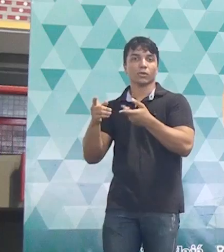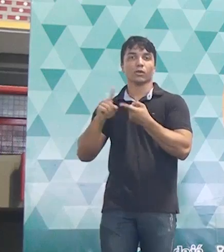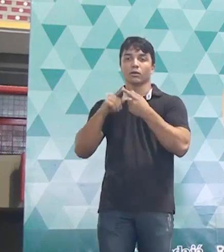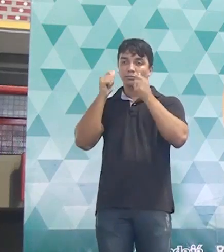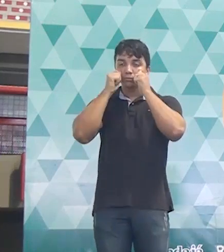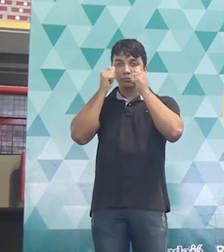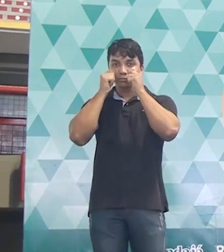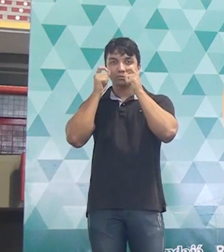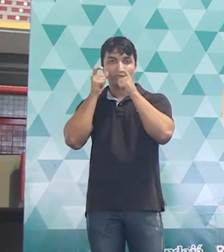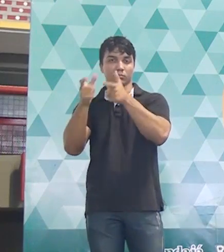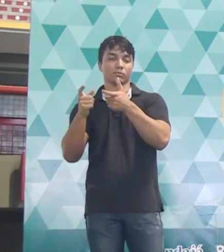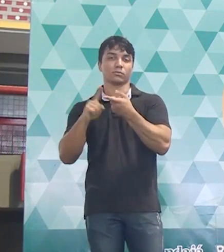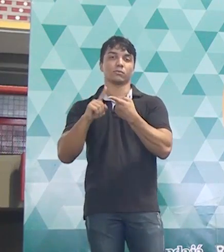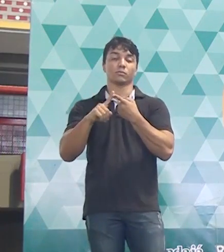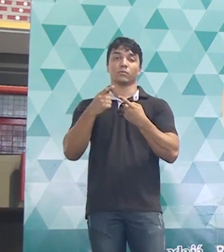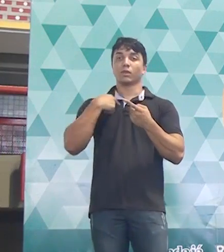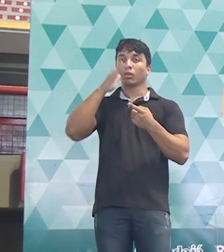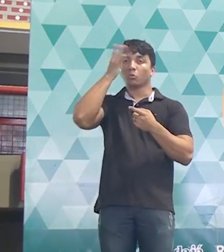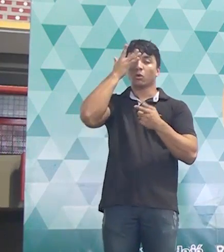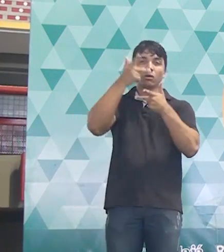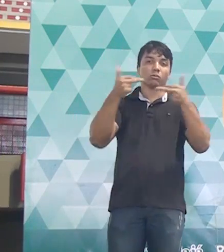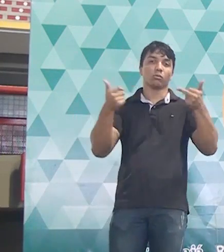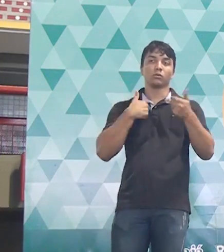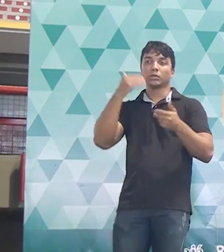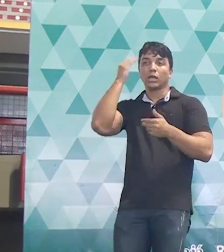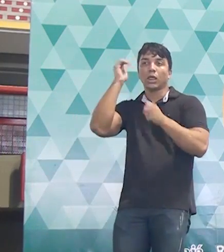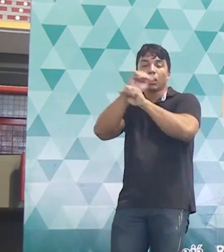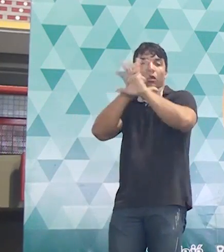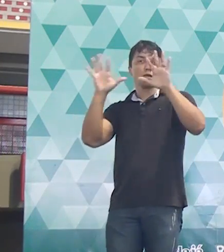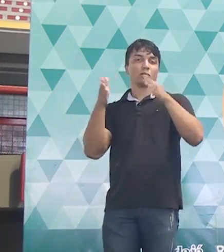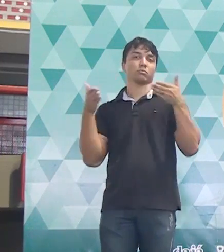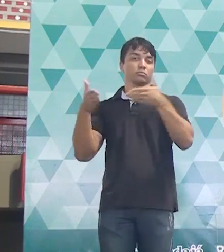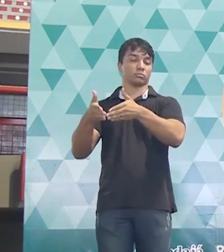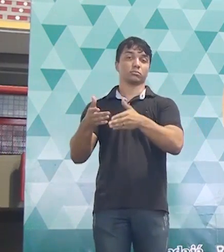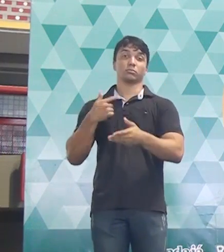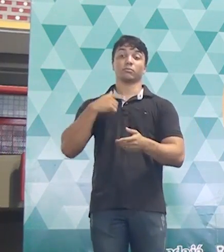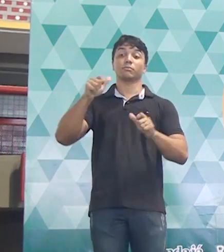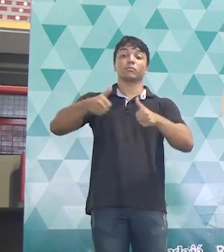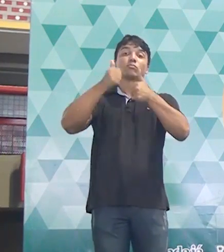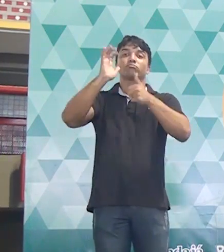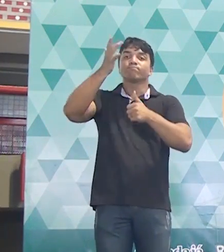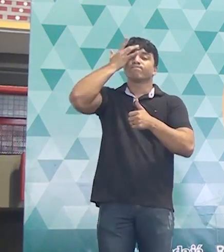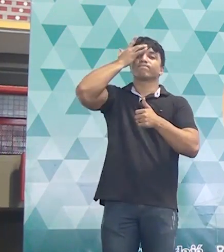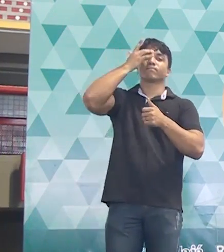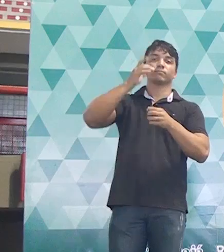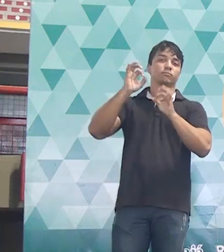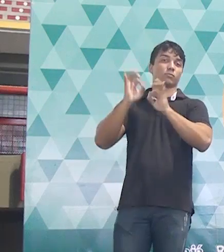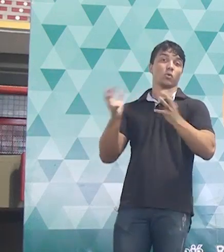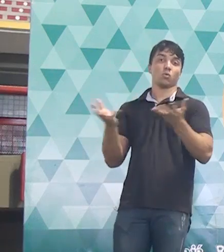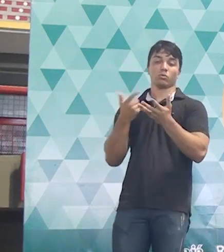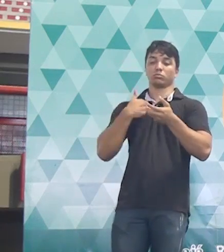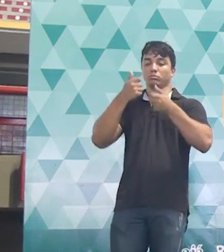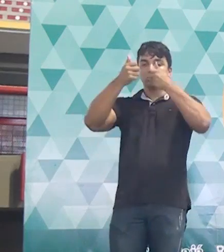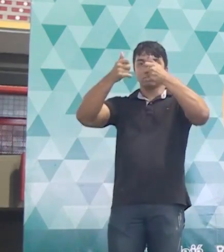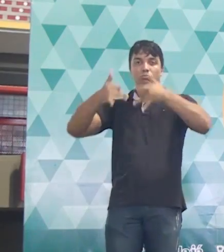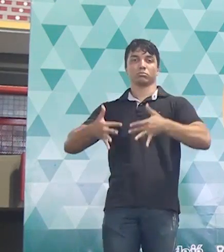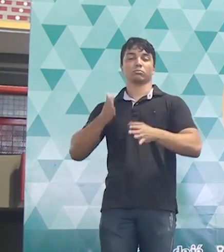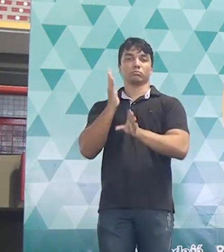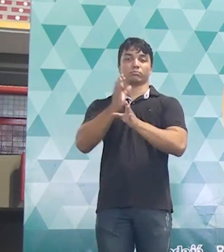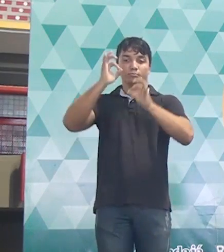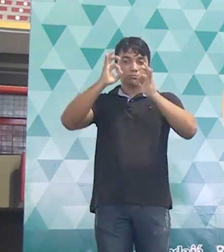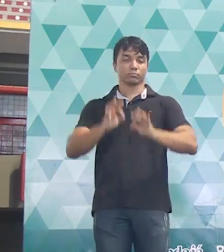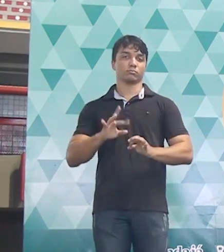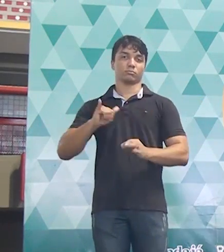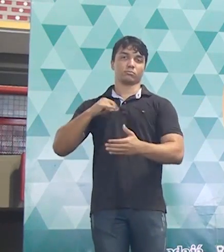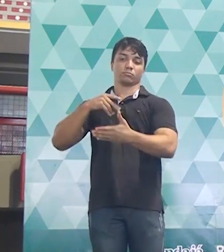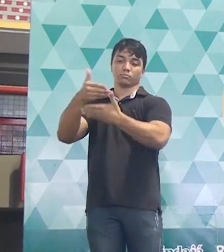compreender, decorar, o que vocês quiserem aí em termos de aprendizado. Mas fixem o que eu vou dizer aqui hoje, porque é certeza que vai cair na